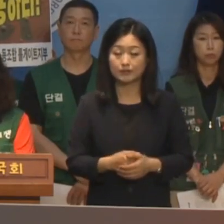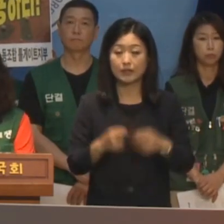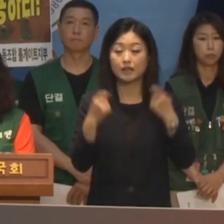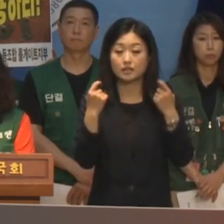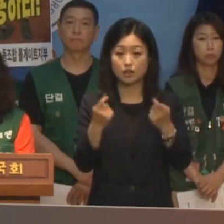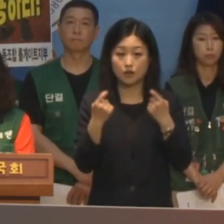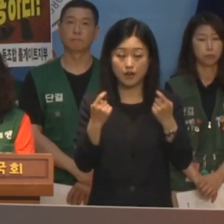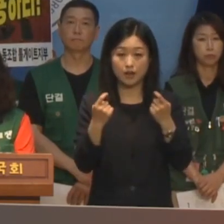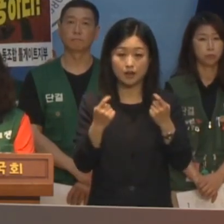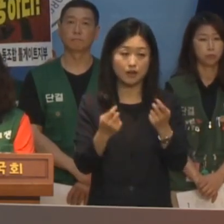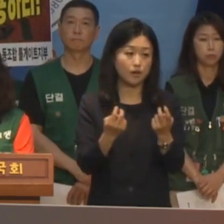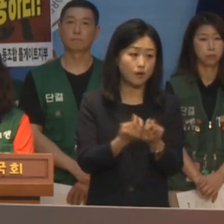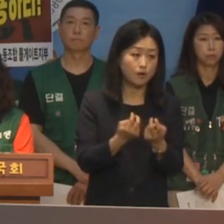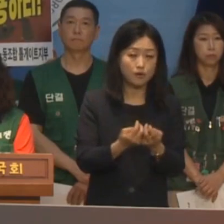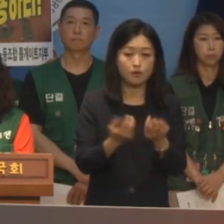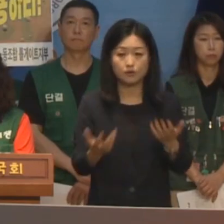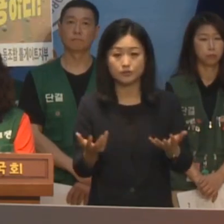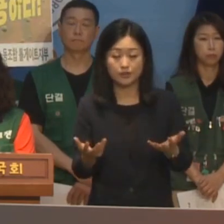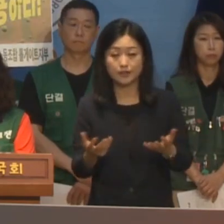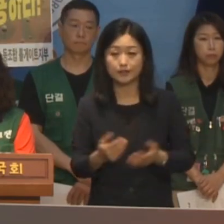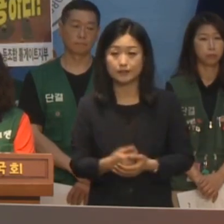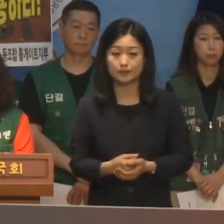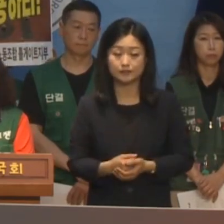여행을 어찌해야 되나 고민했으나